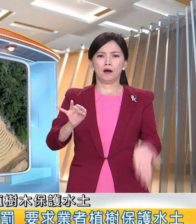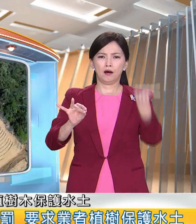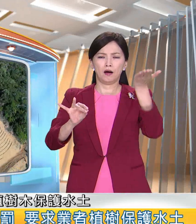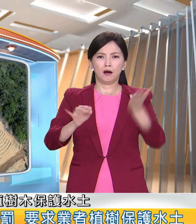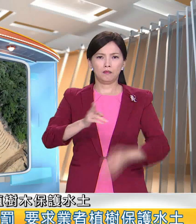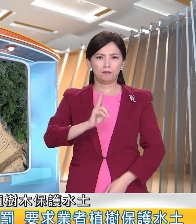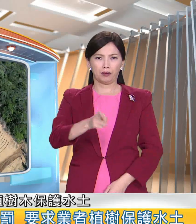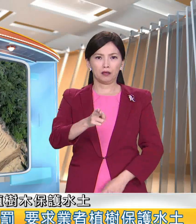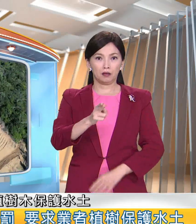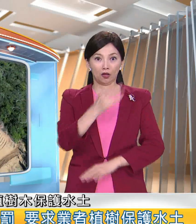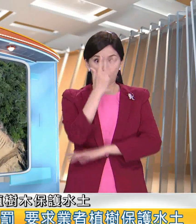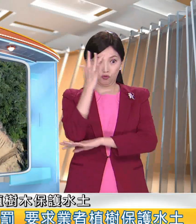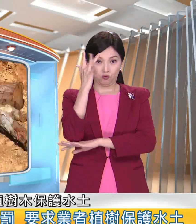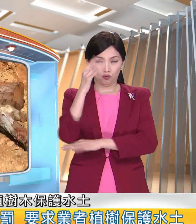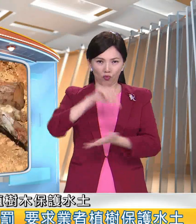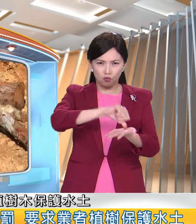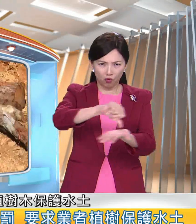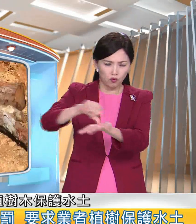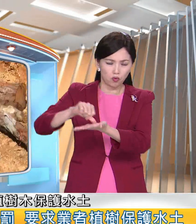木保护水土。